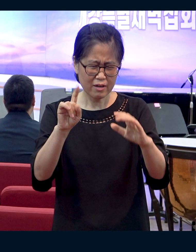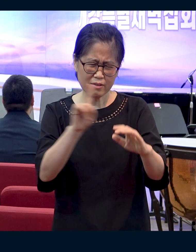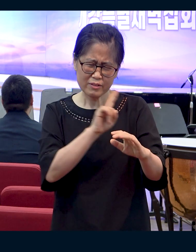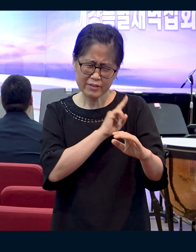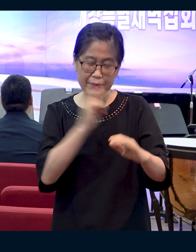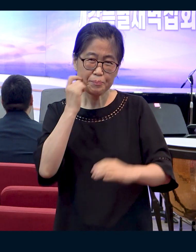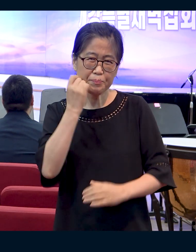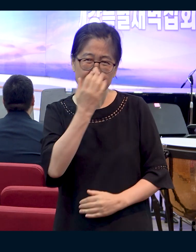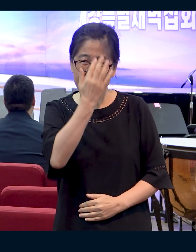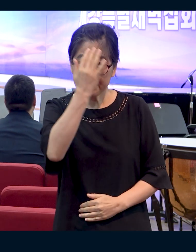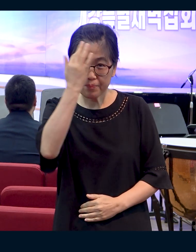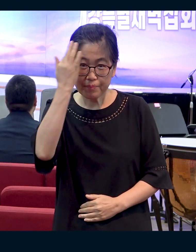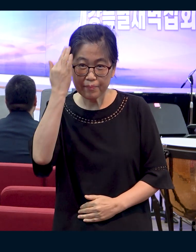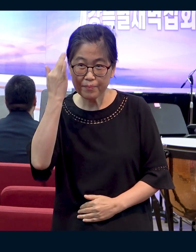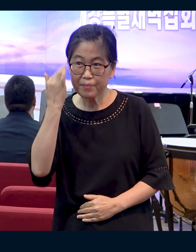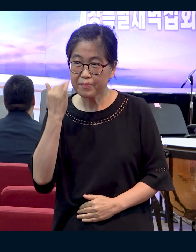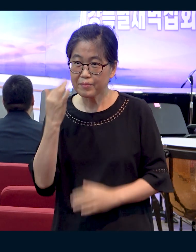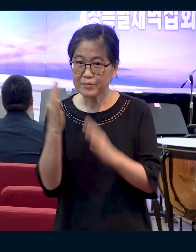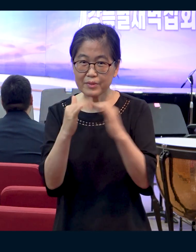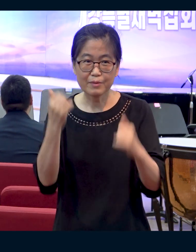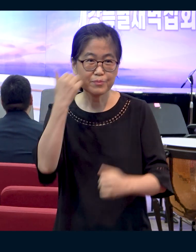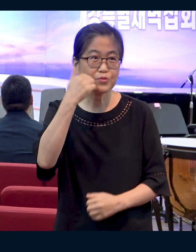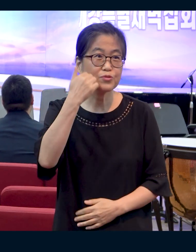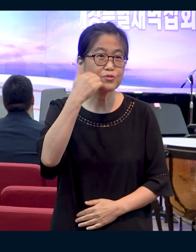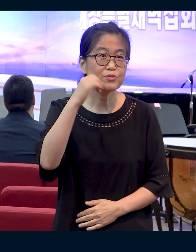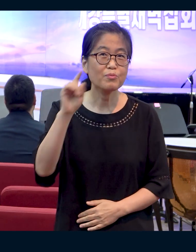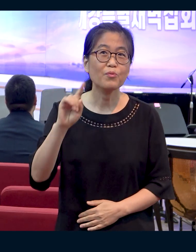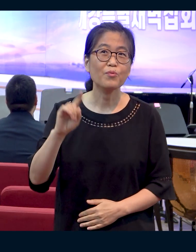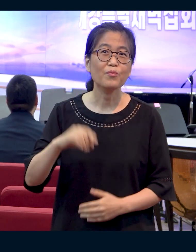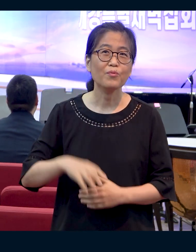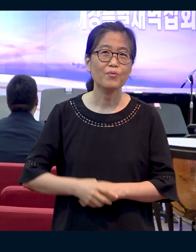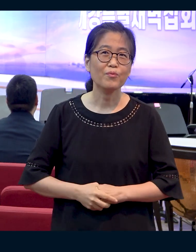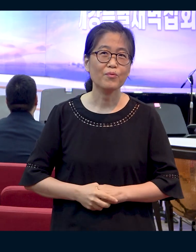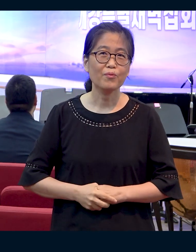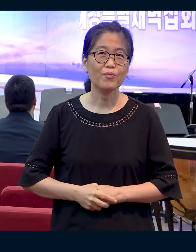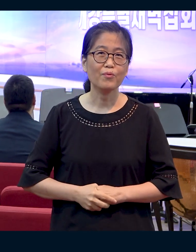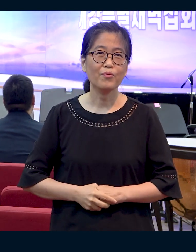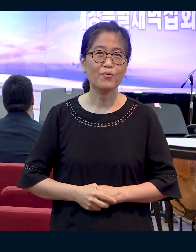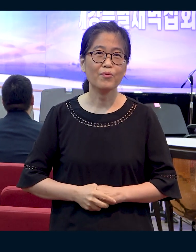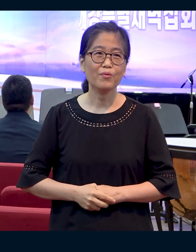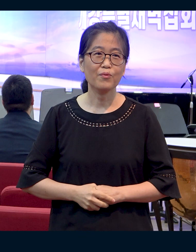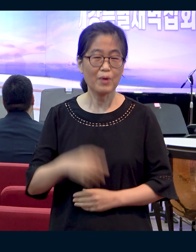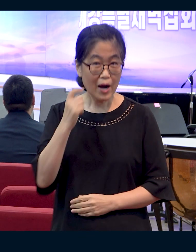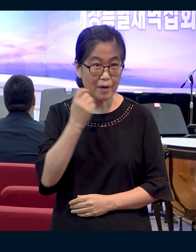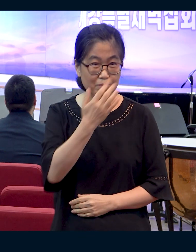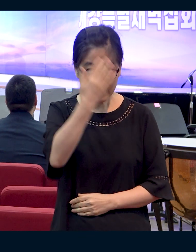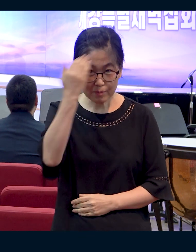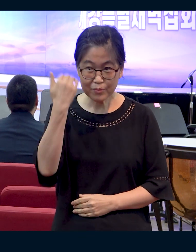아름다운 사람은 어떤 사람인가? 어떤 사람이 정말 아름다운가?